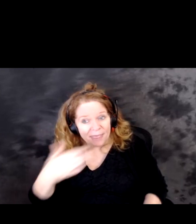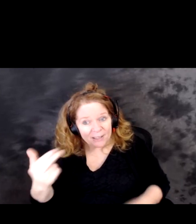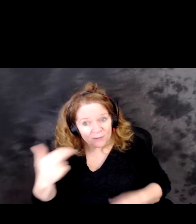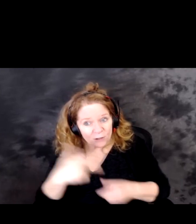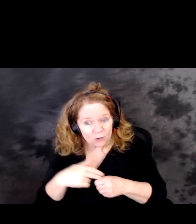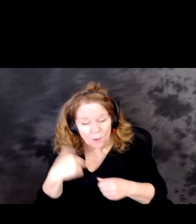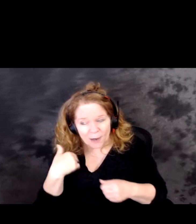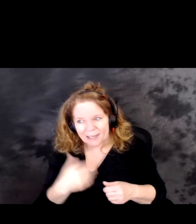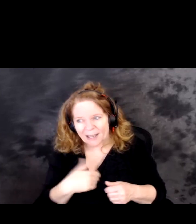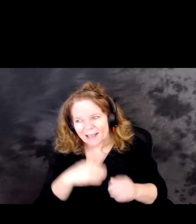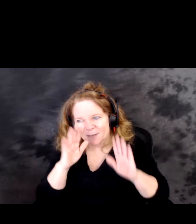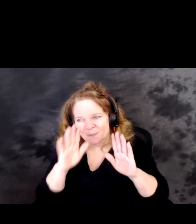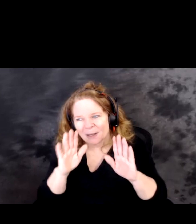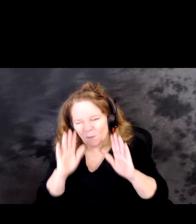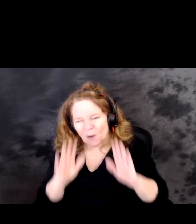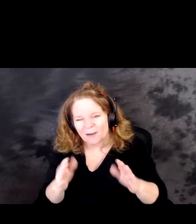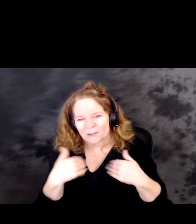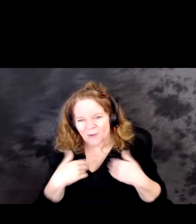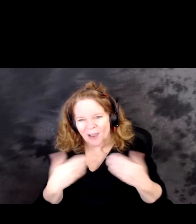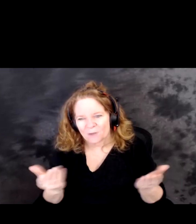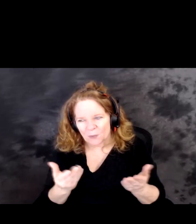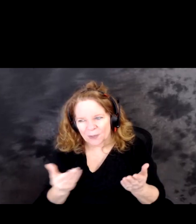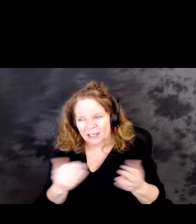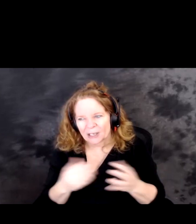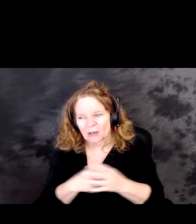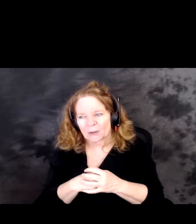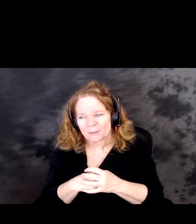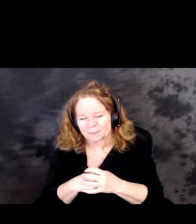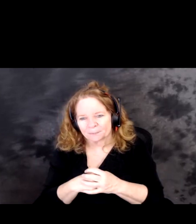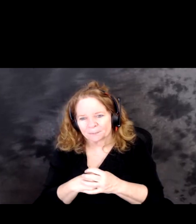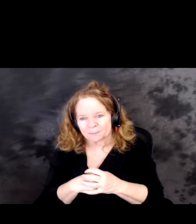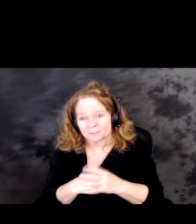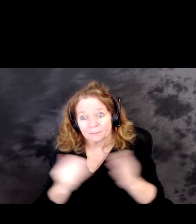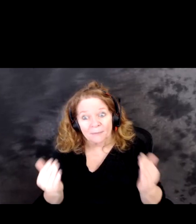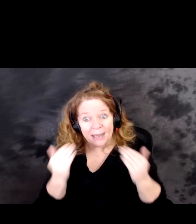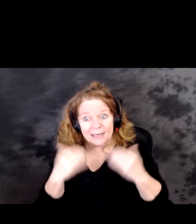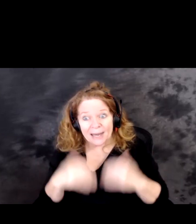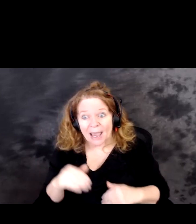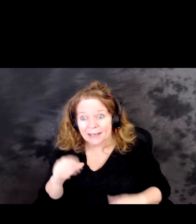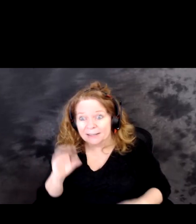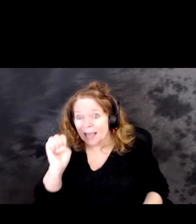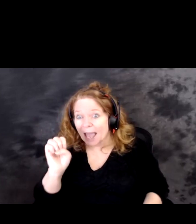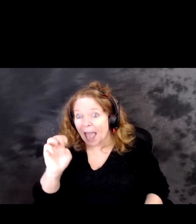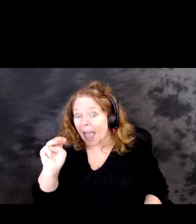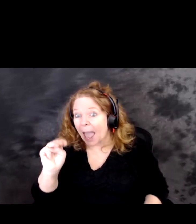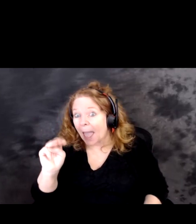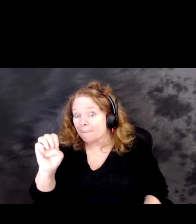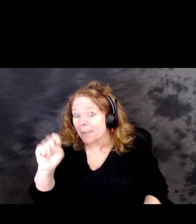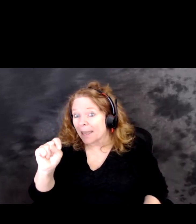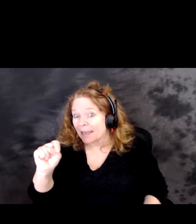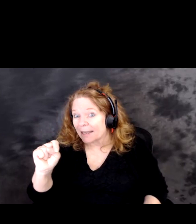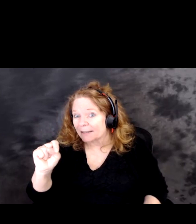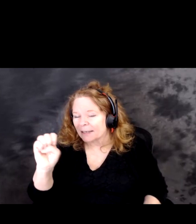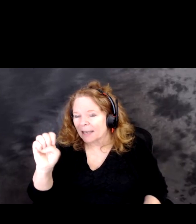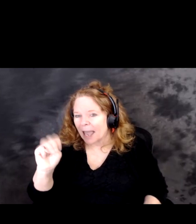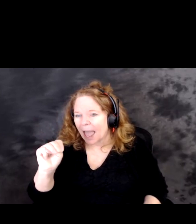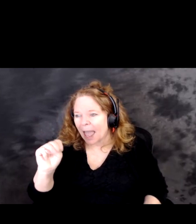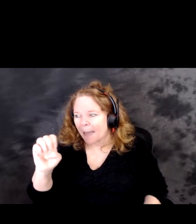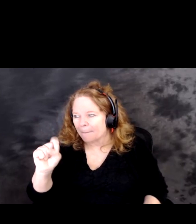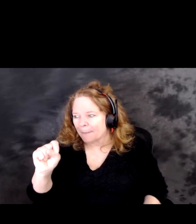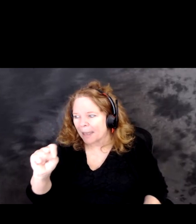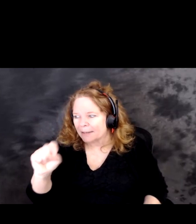Brayden. Gracias por estar aquí. Ha sido fantástico tenerte aquí. Y luego salimos con